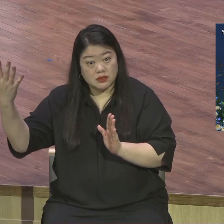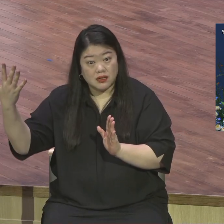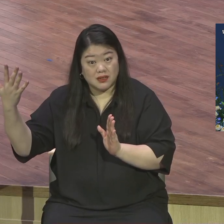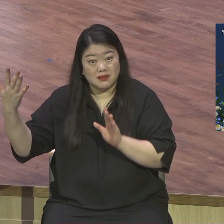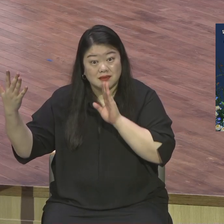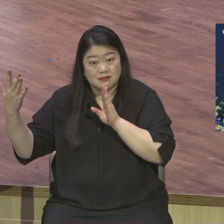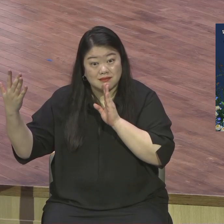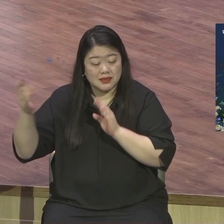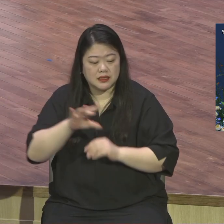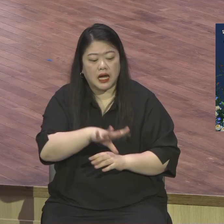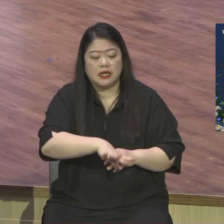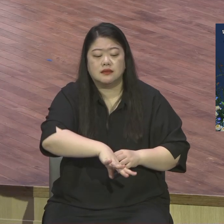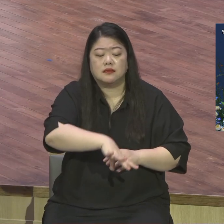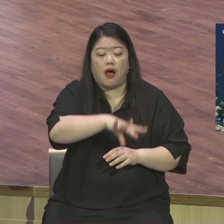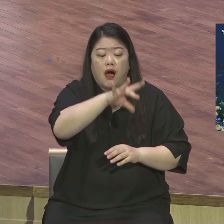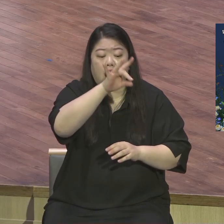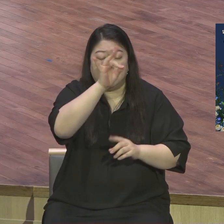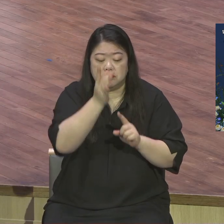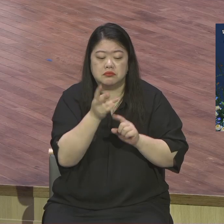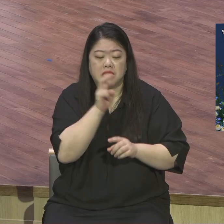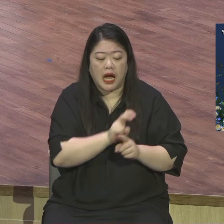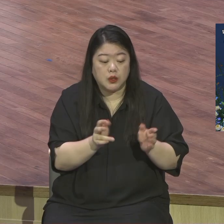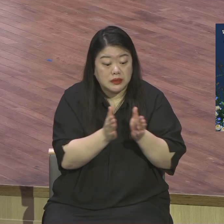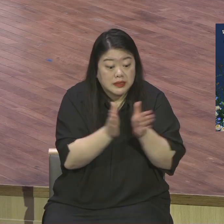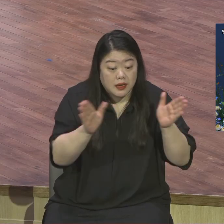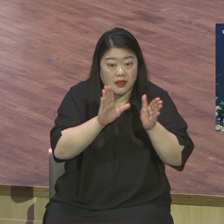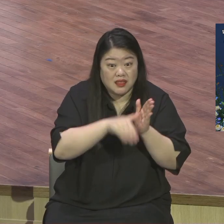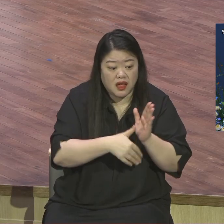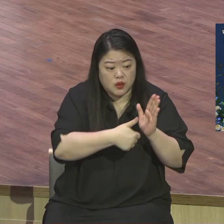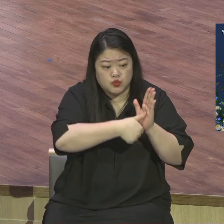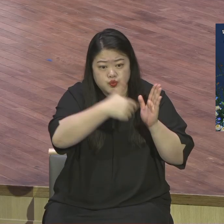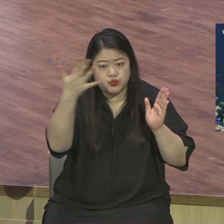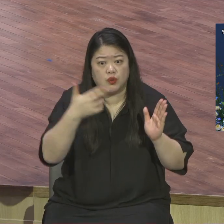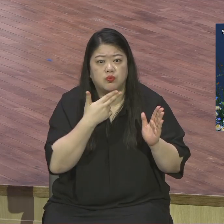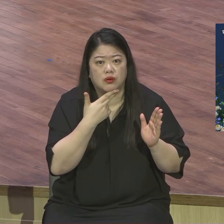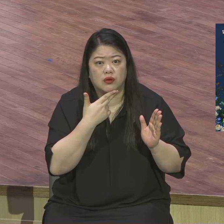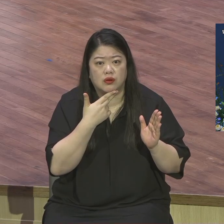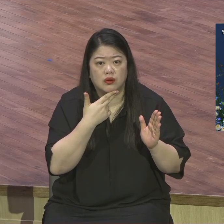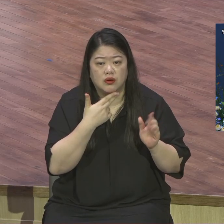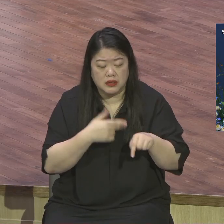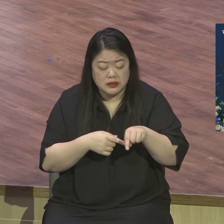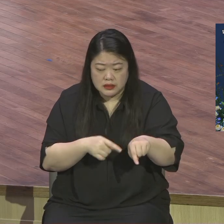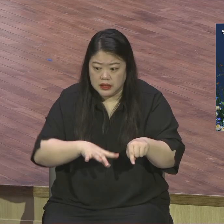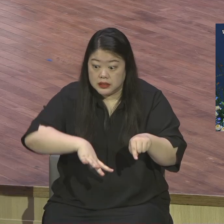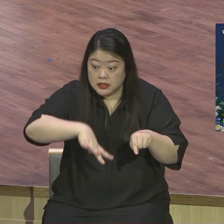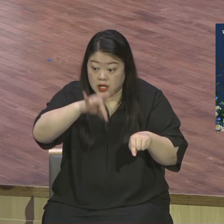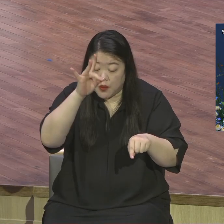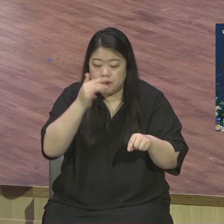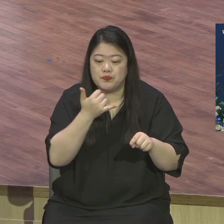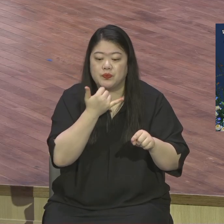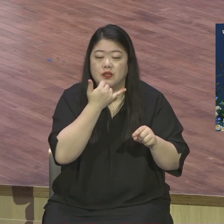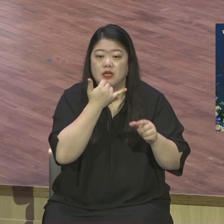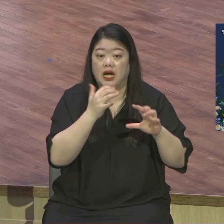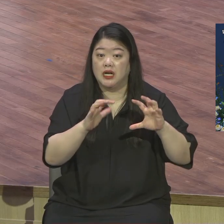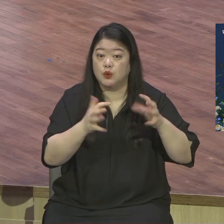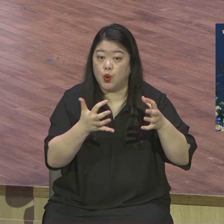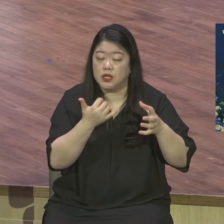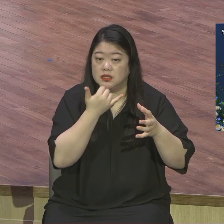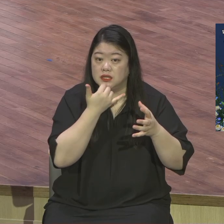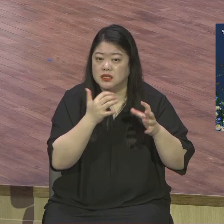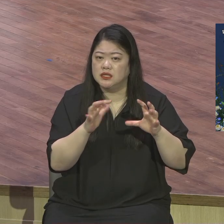무명시절 독일 함부르크를 했어요. 독일 함부르크 미국도 아니요. 영국도 아니요. 독일 함부르크를 했어요.